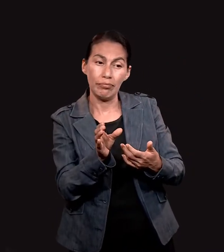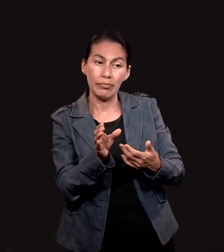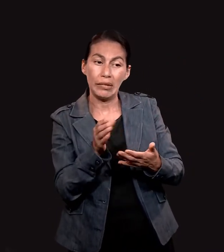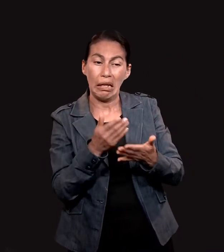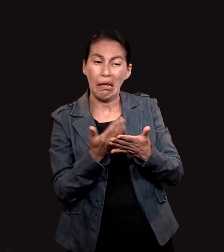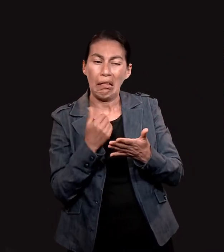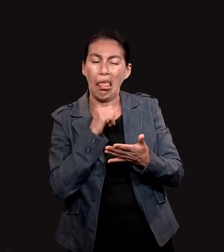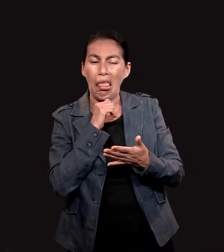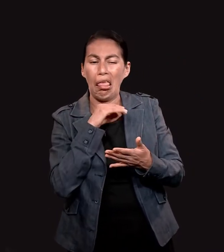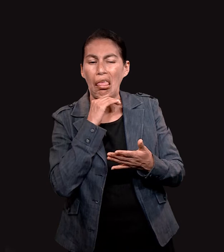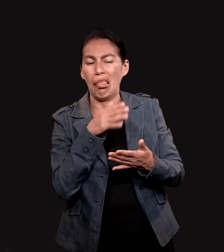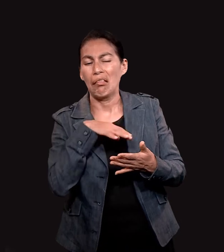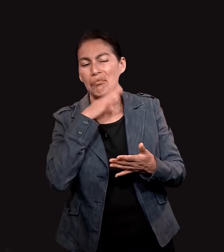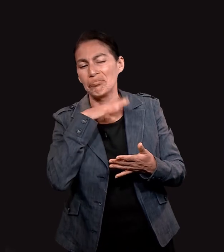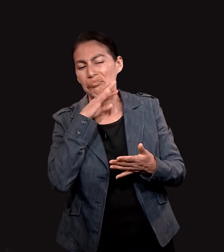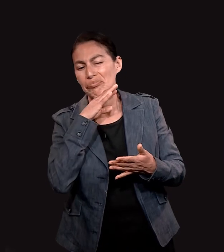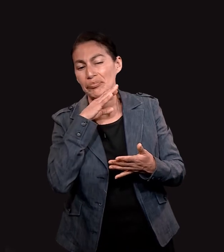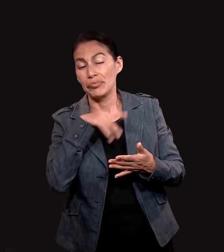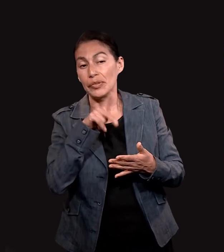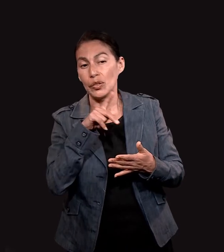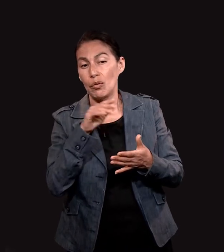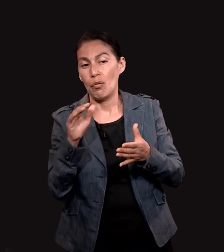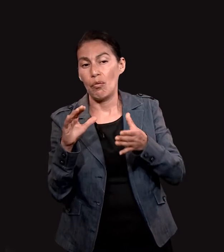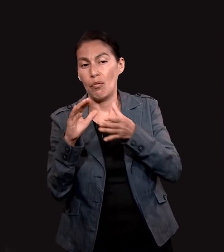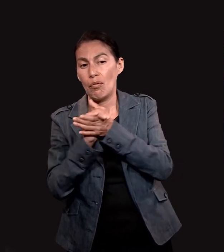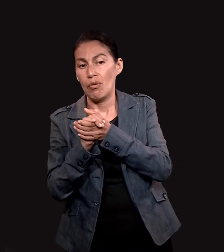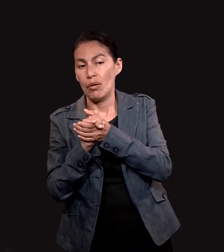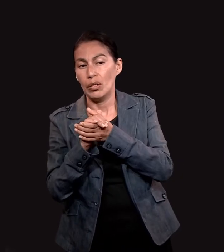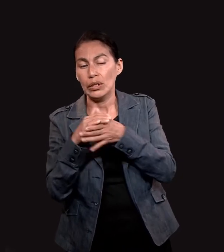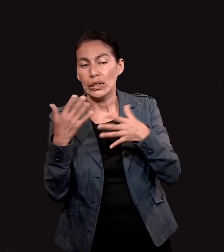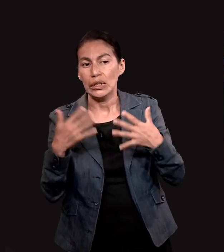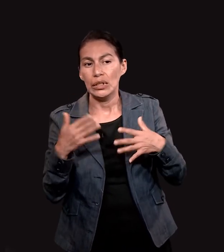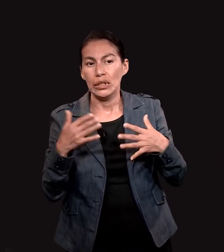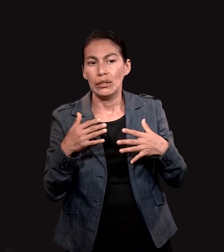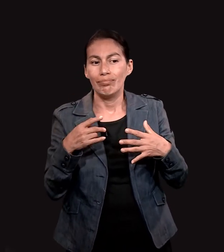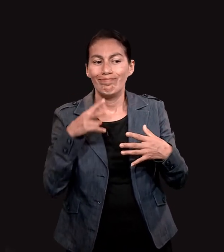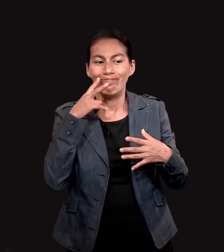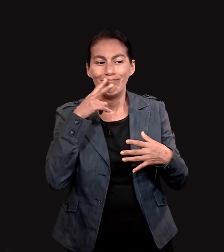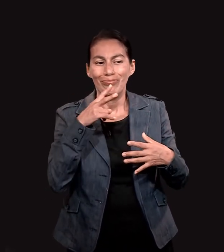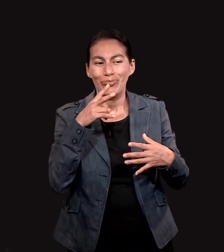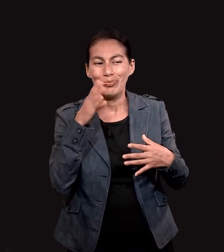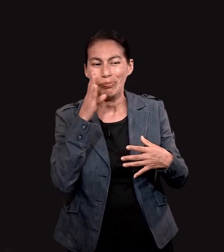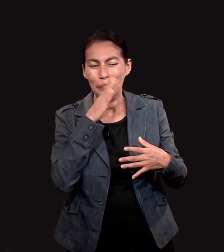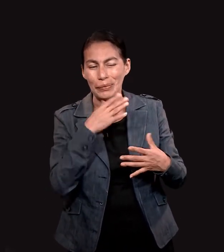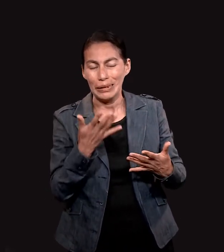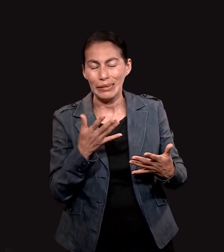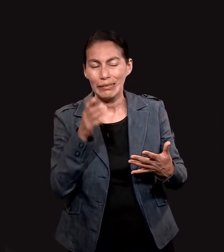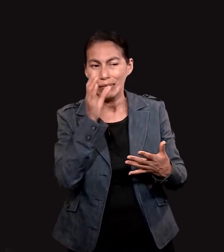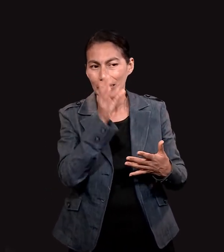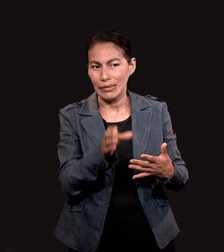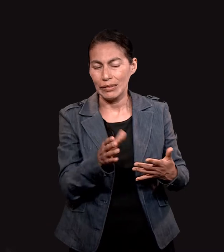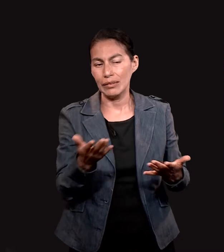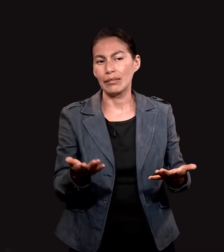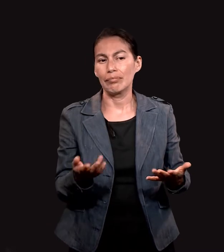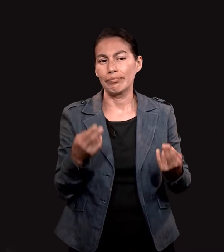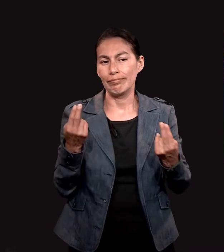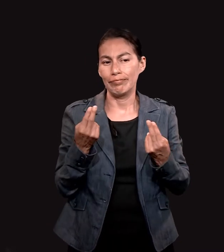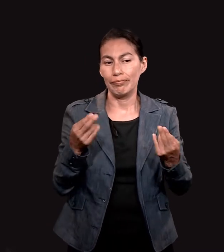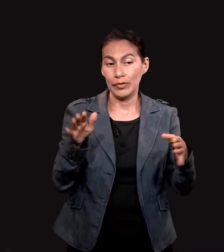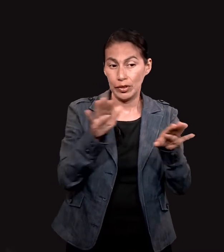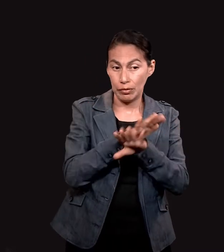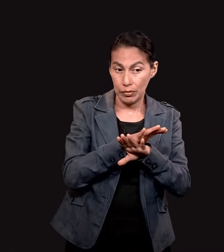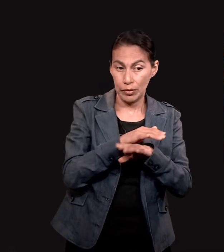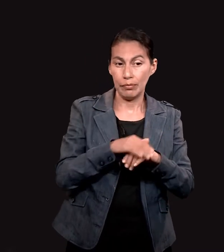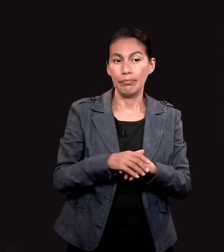nuestro carácter que antes pues pasaban desapercibidos, pero ya... Con la pareja se ve evidente que es un defecto nuestro